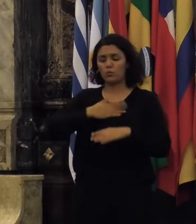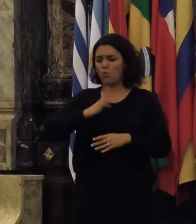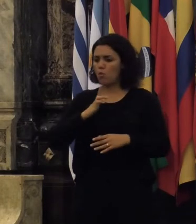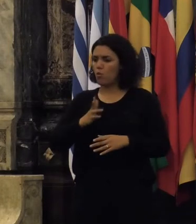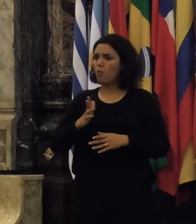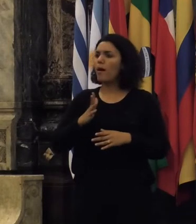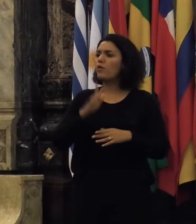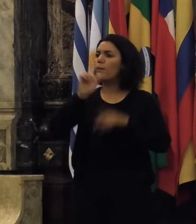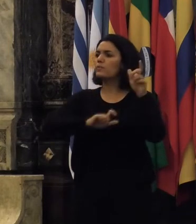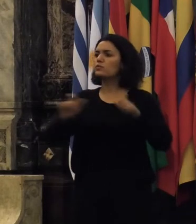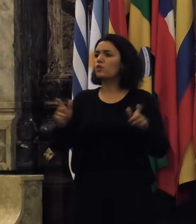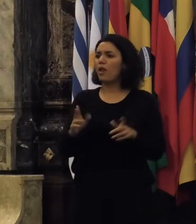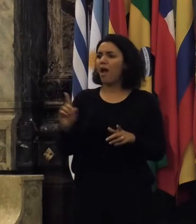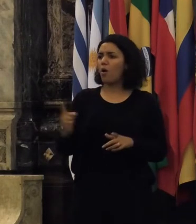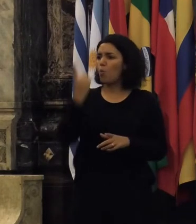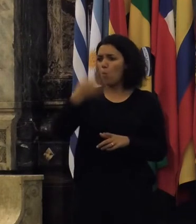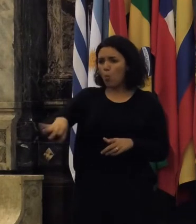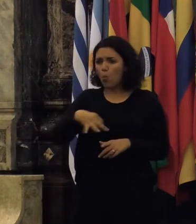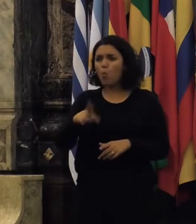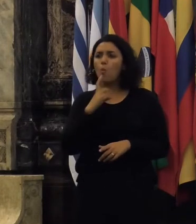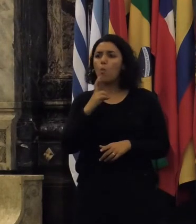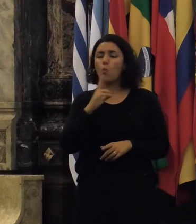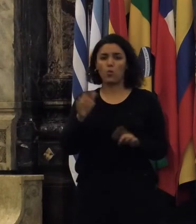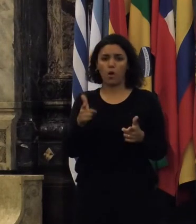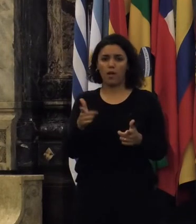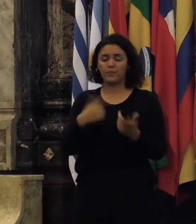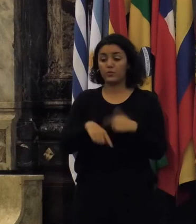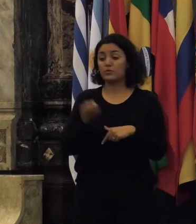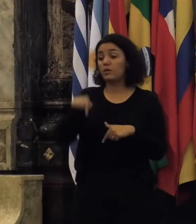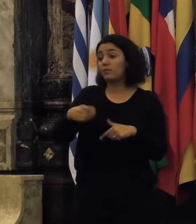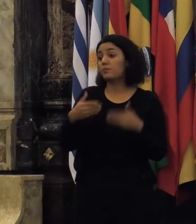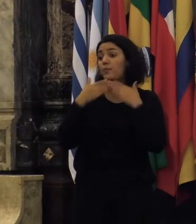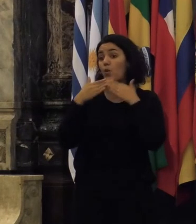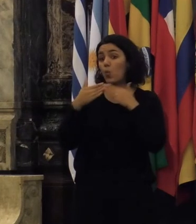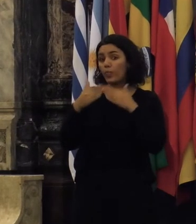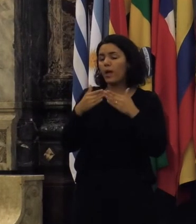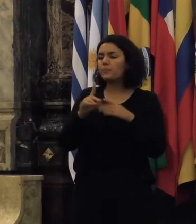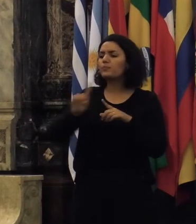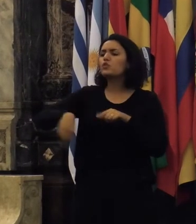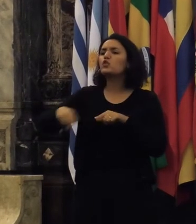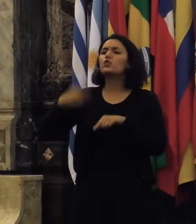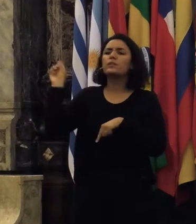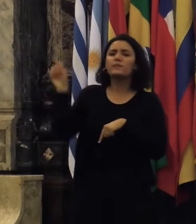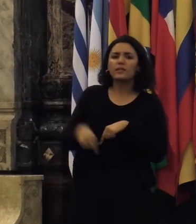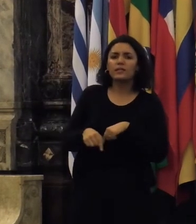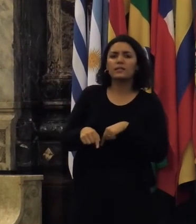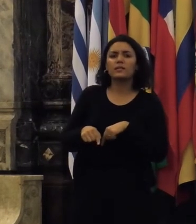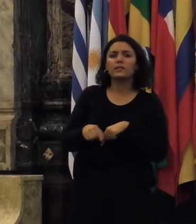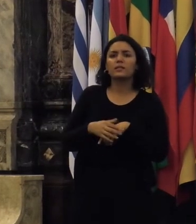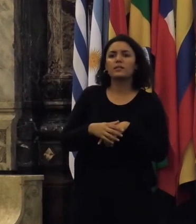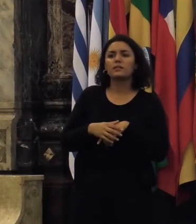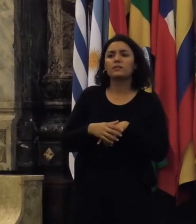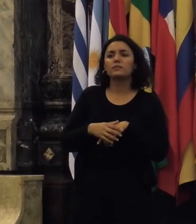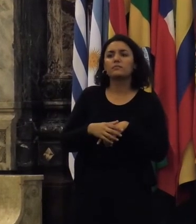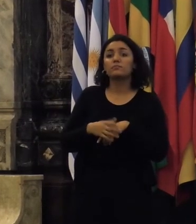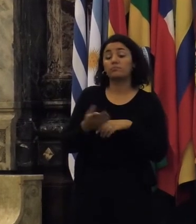única respuesta. Yo les cuento que estas preguntas surgen desde distintos, digamos, desde una lectura de